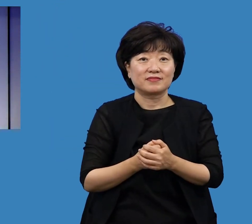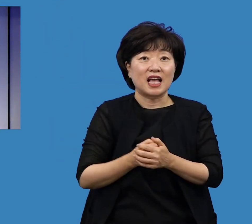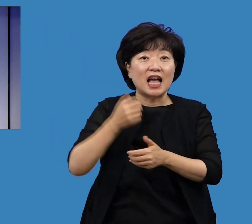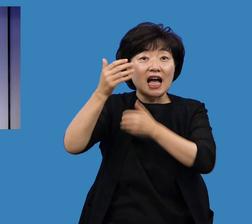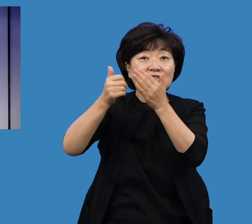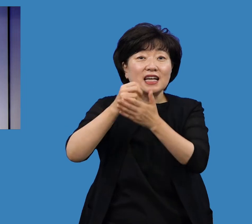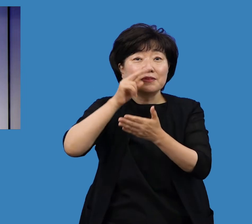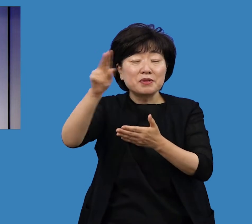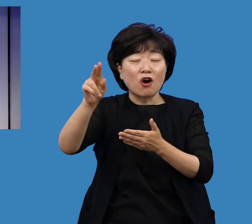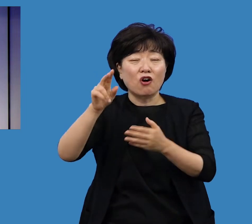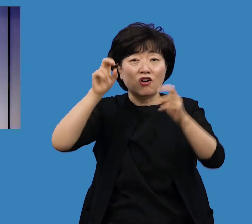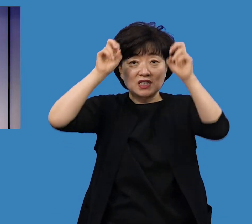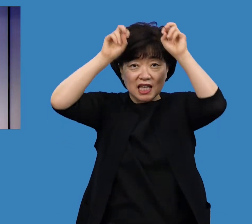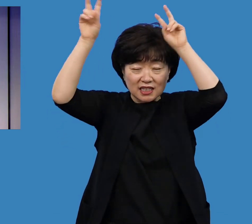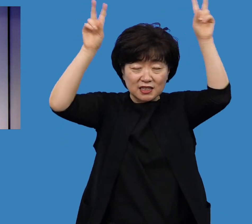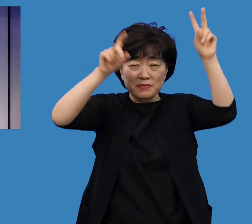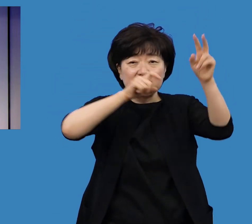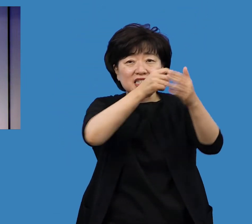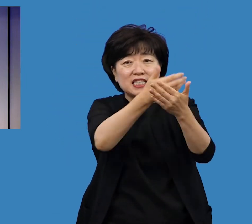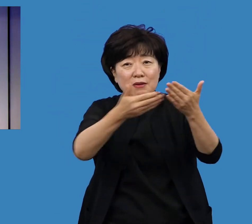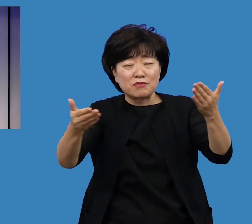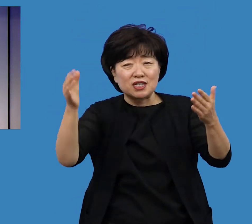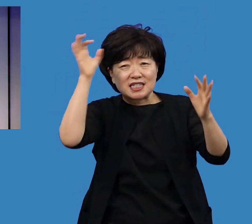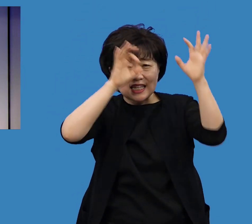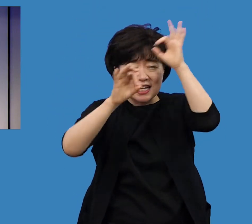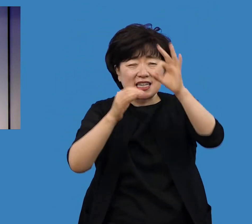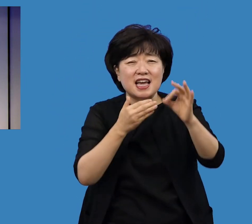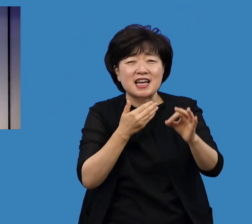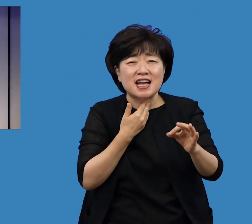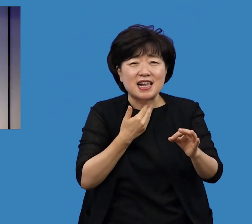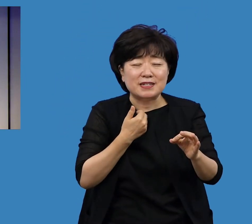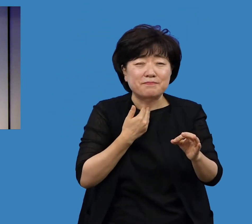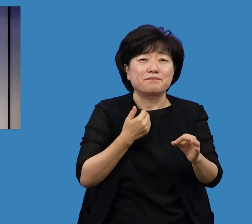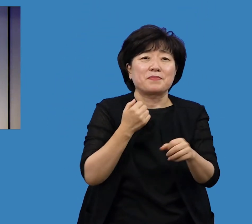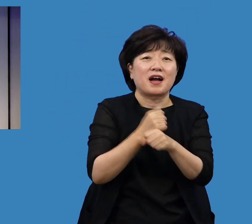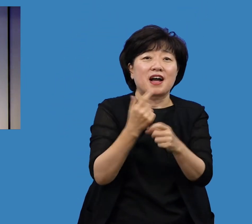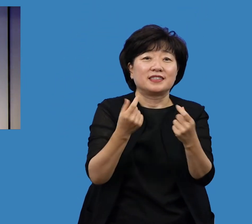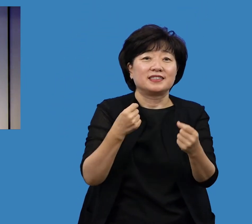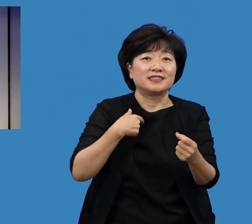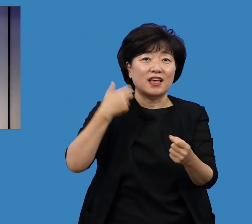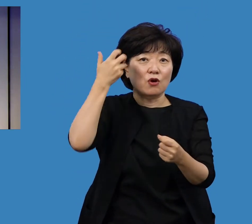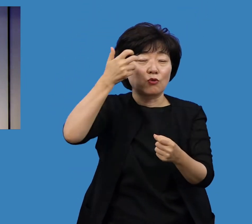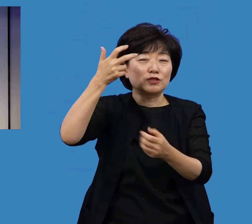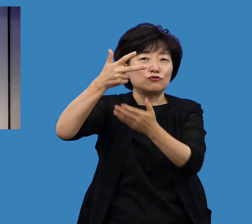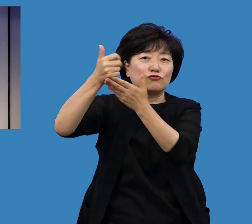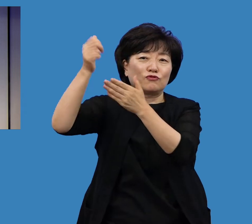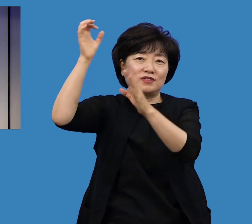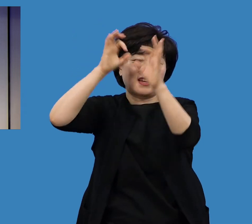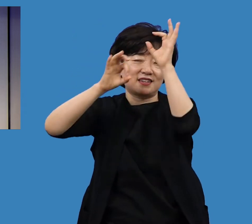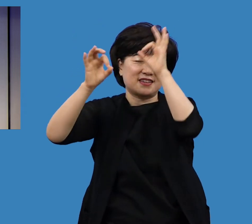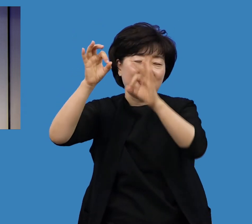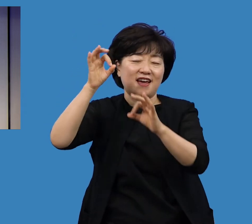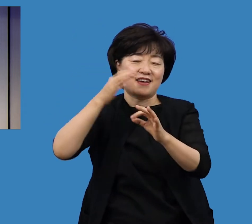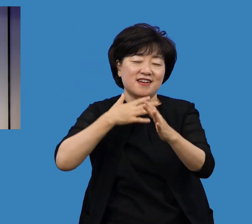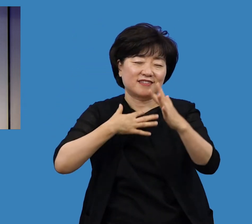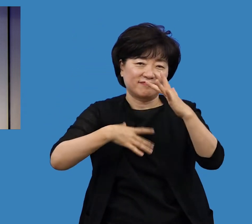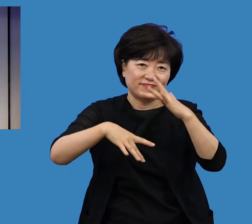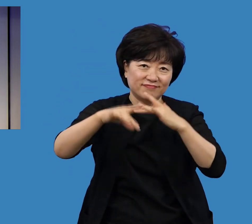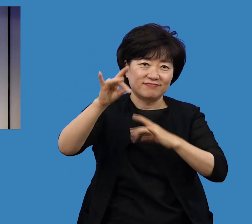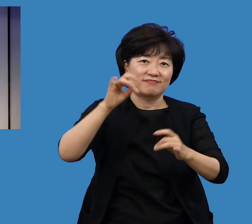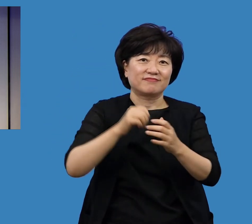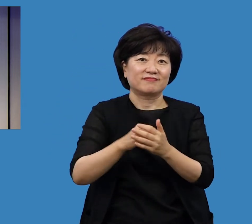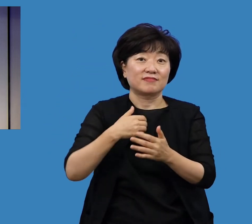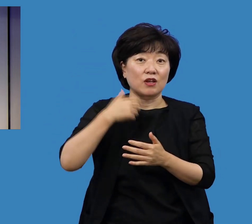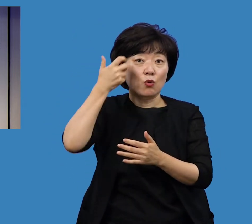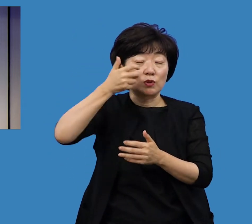사슴이 시냇물을 찾기에 갈급함같이 내 영혼이 주를 찾기에 갈급하나이다. 내 영혼이 하나님 곧